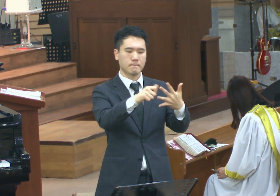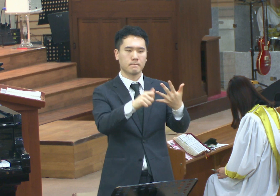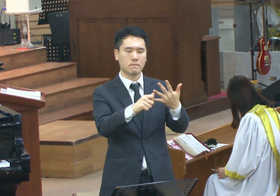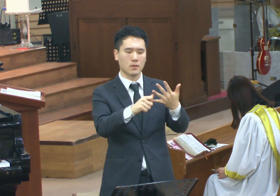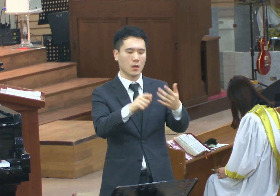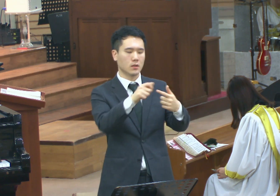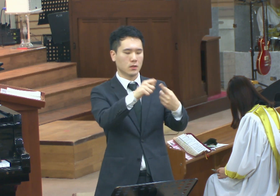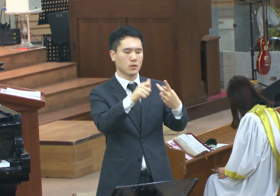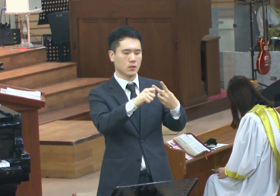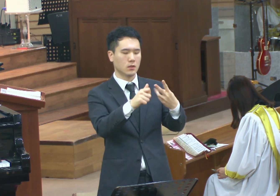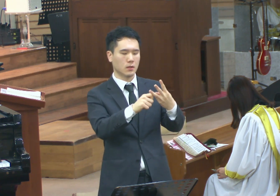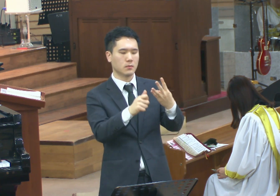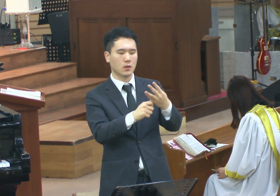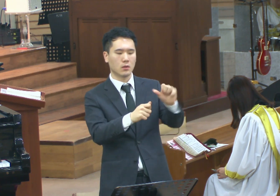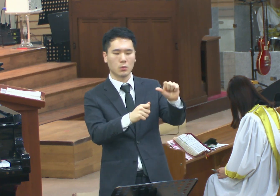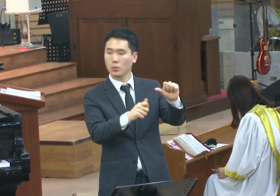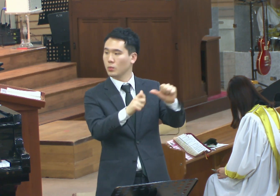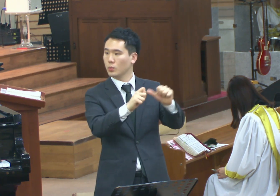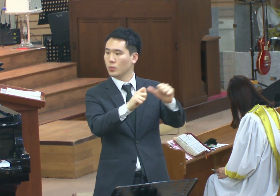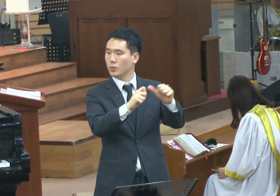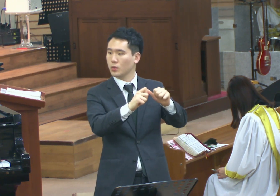제가 첫째, 그럼 여러분 읽어주세요. 첫째,